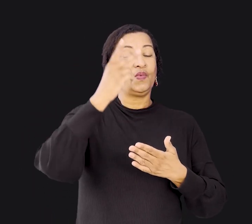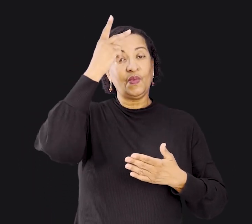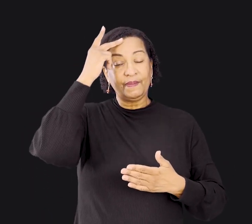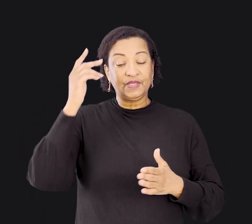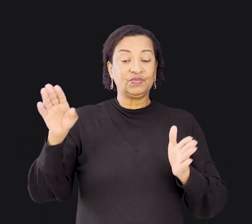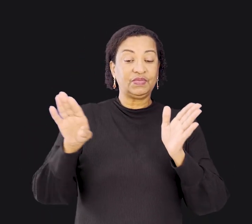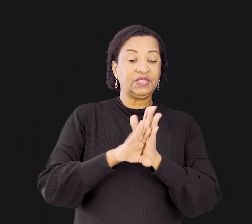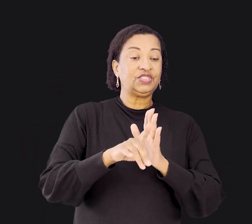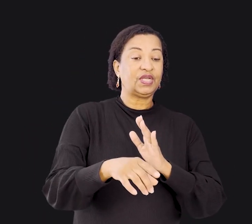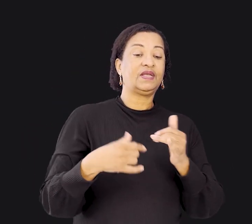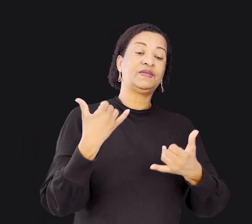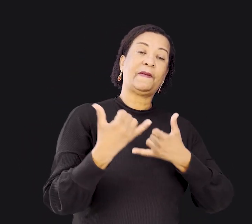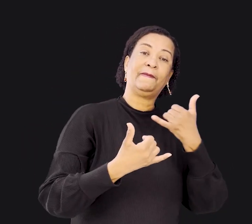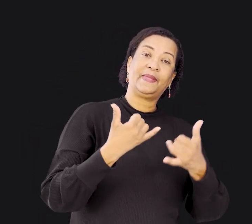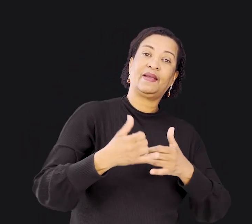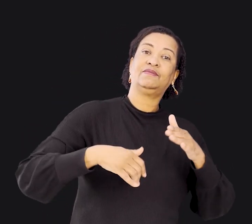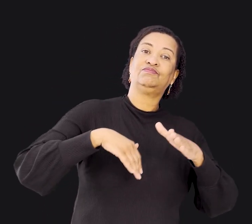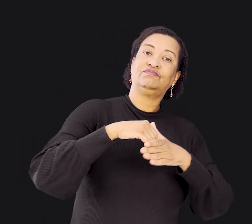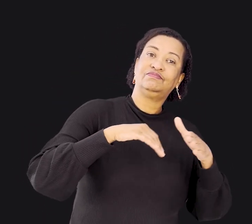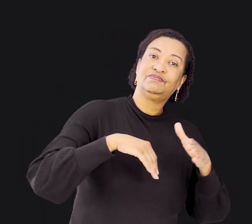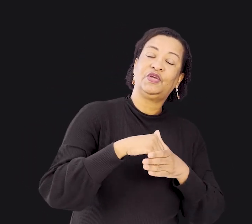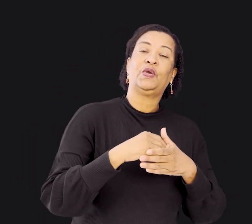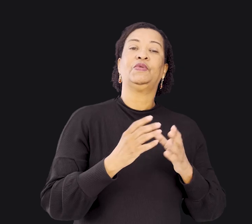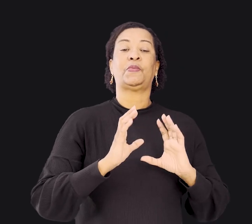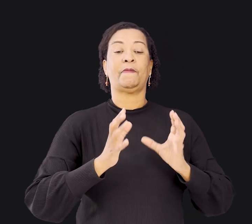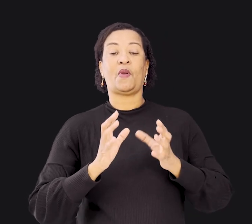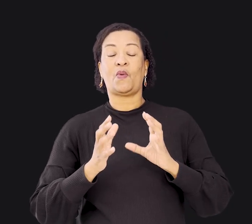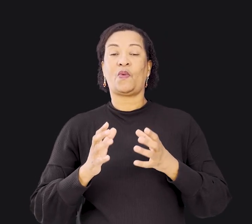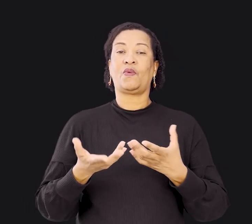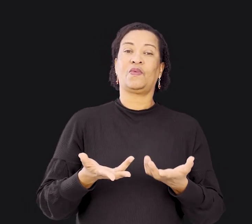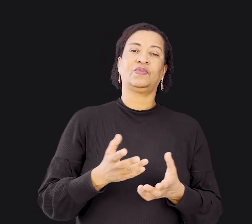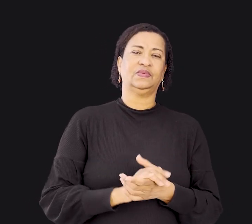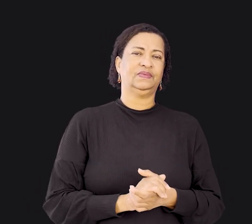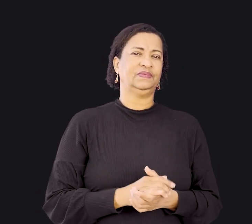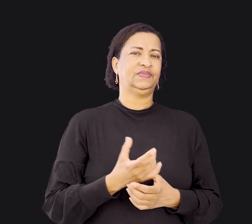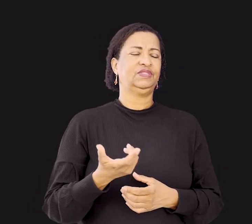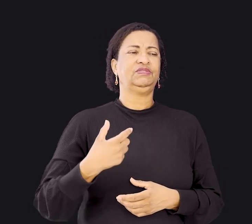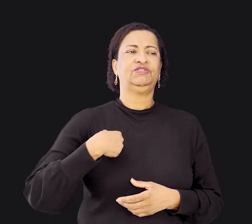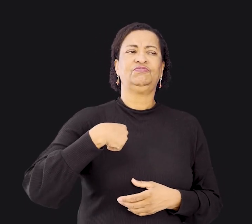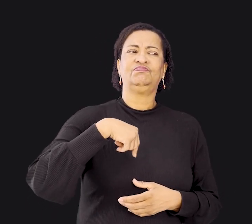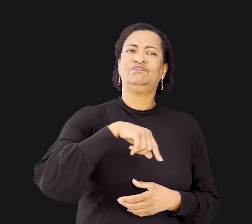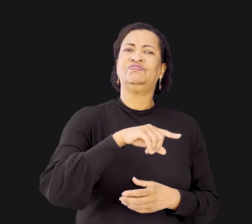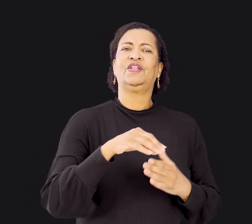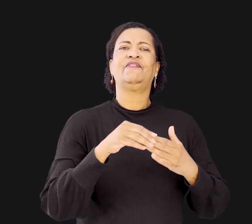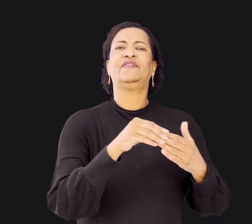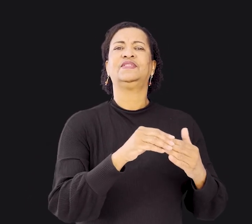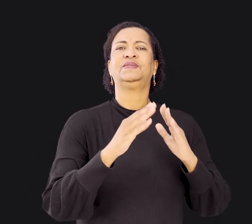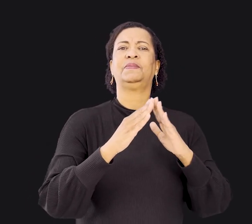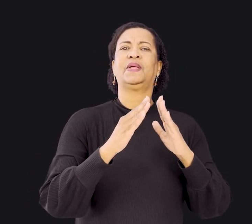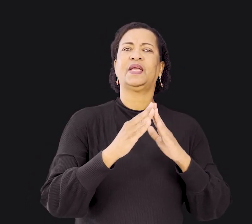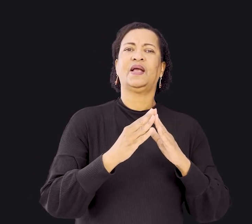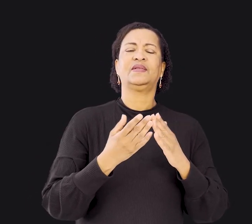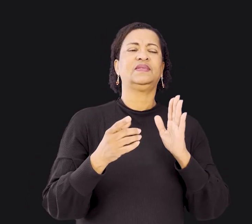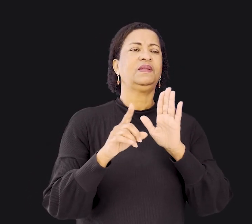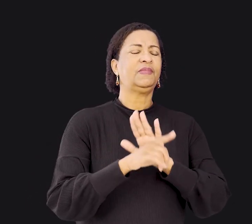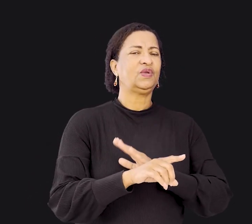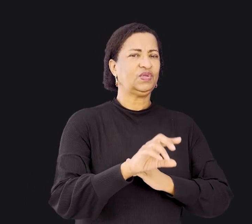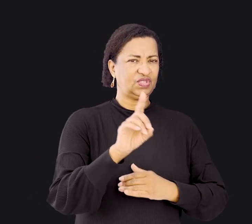jogasse bola com ele no quintal e depois o levasse para dentro de casa. Por isso ele perguntou: "Ei tio, o senhor vive